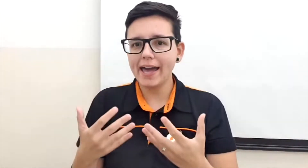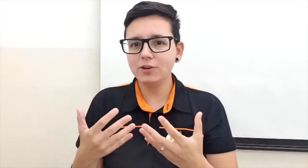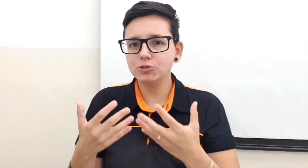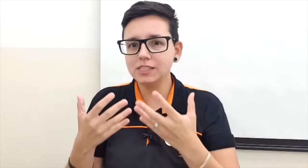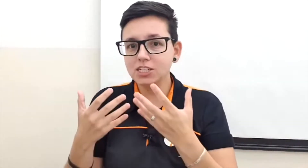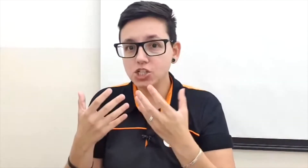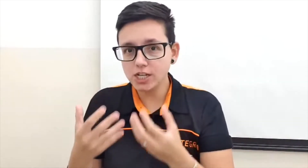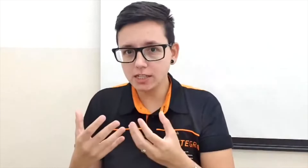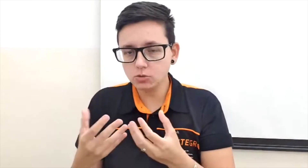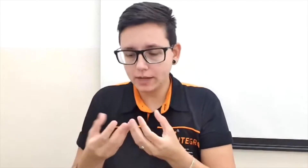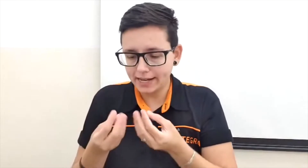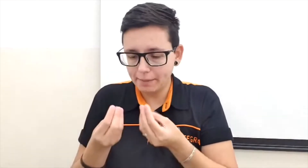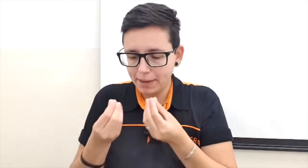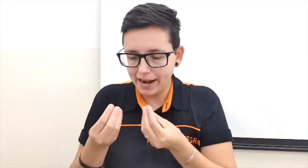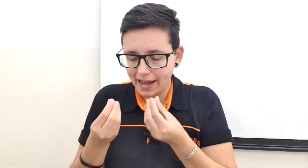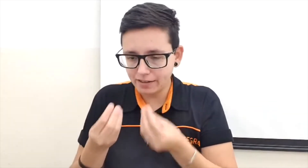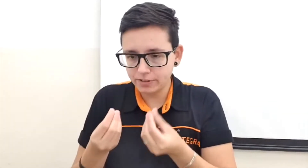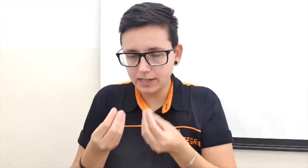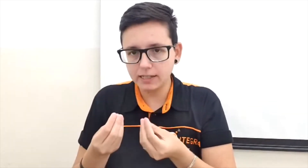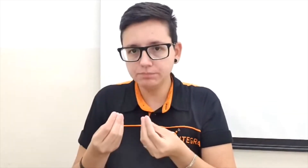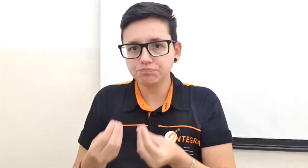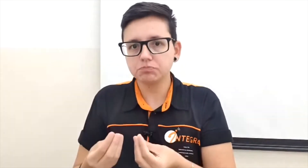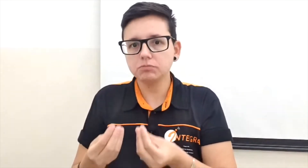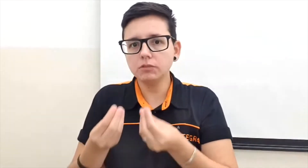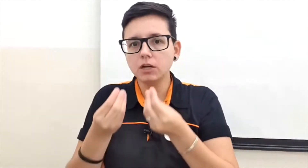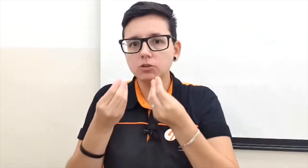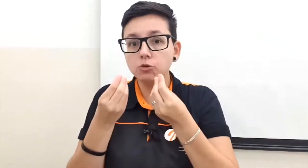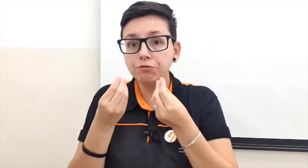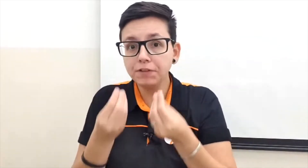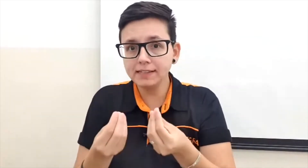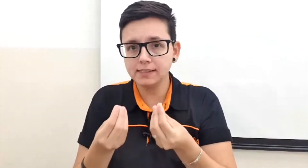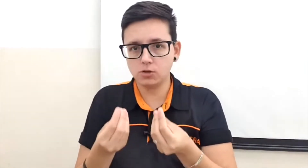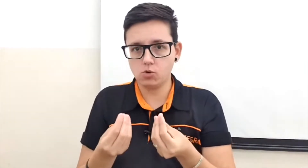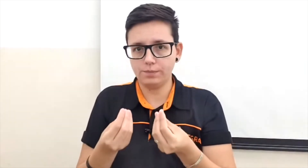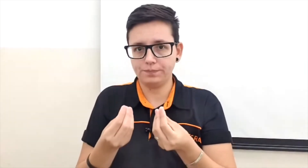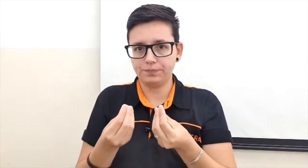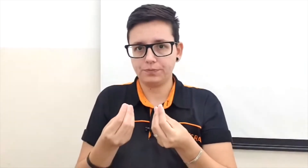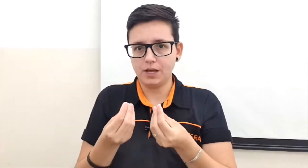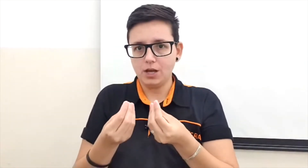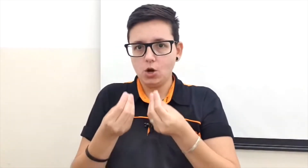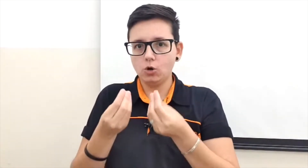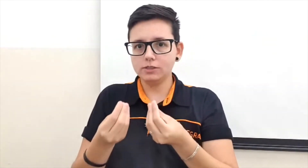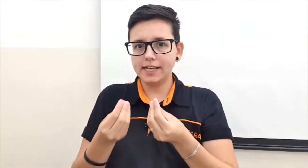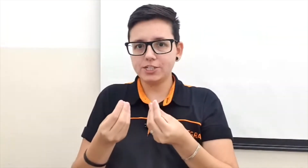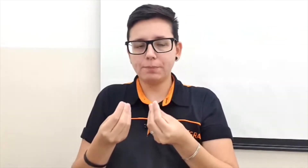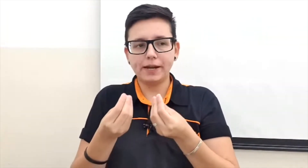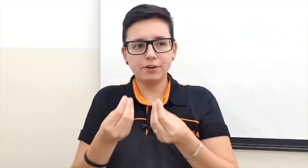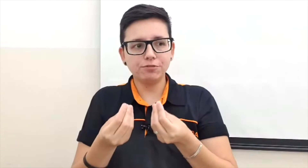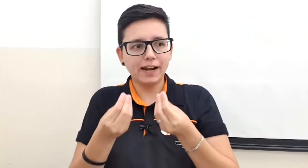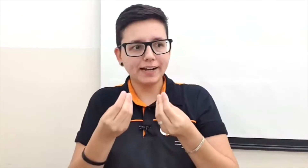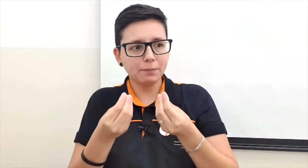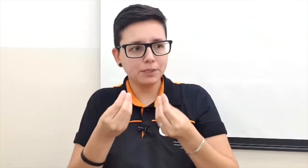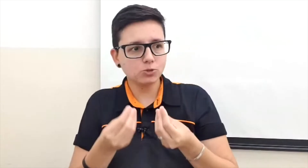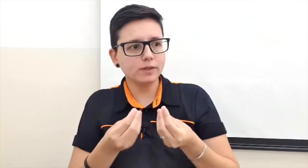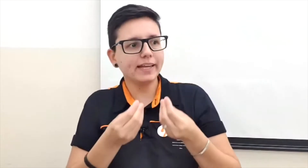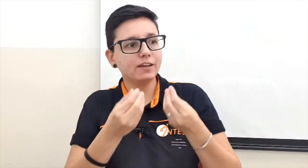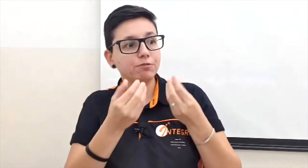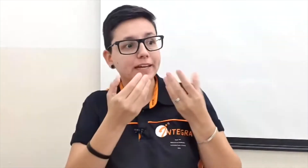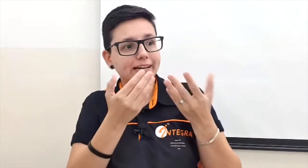no sentido, né, da palavra ali, do físico. Ou seja, para eu falar que a pessoa tem que